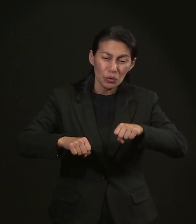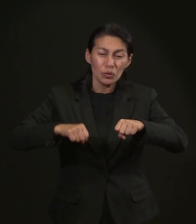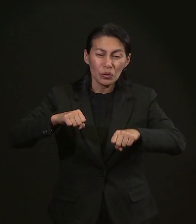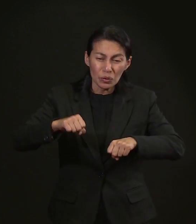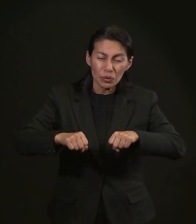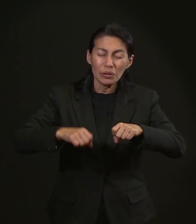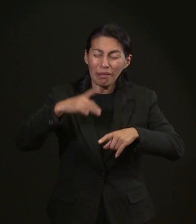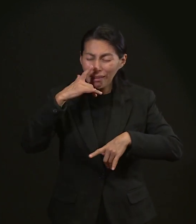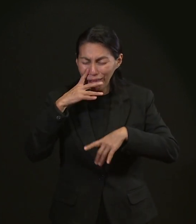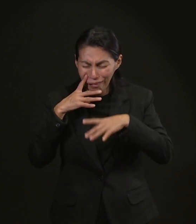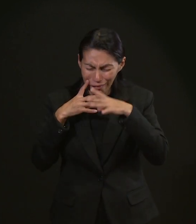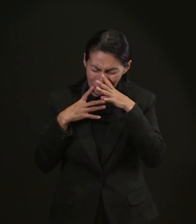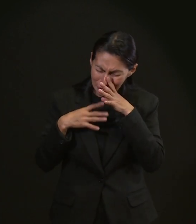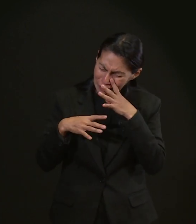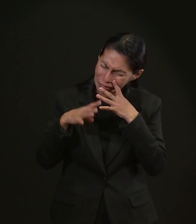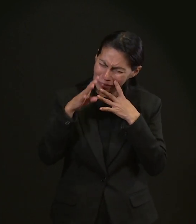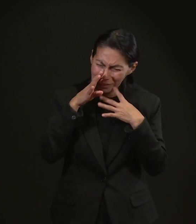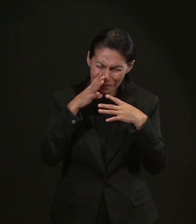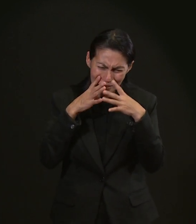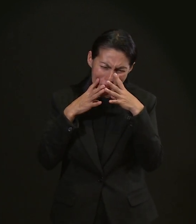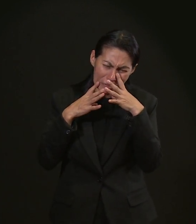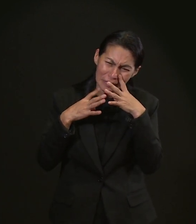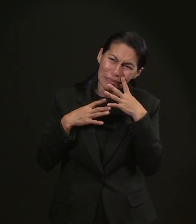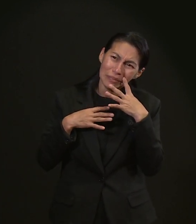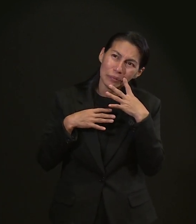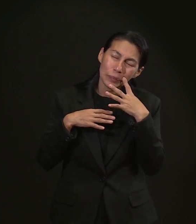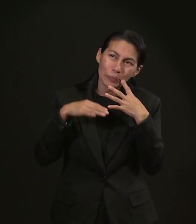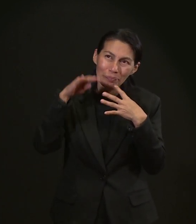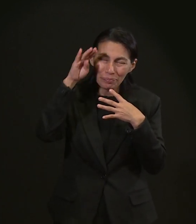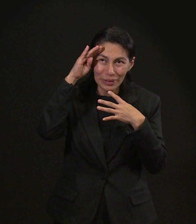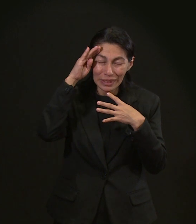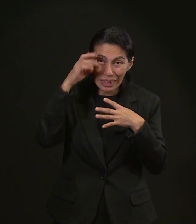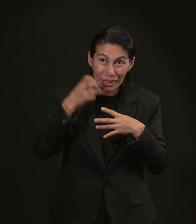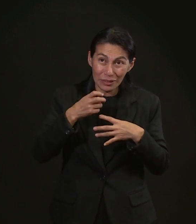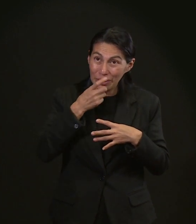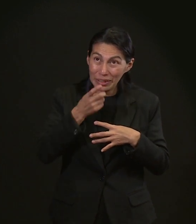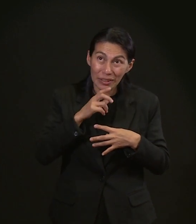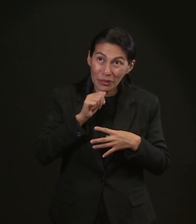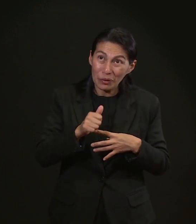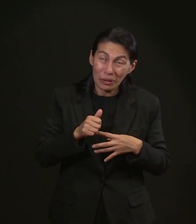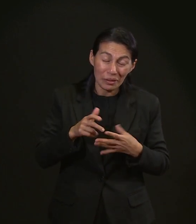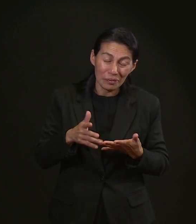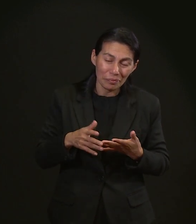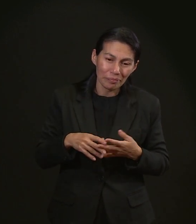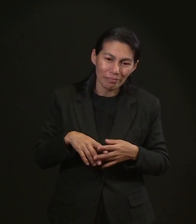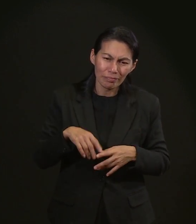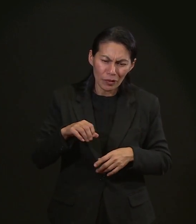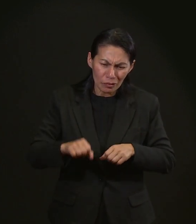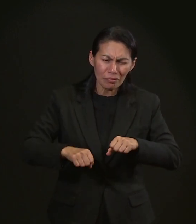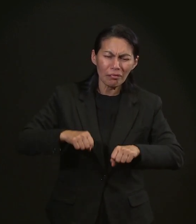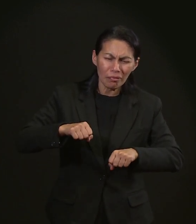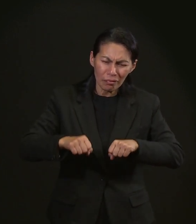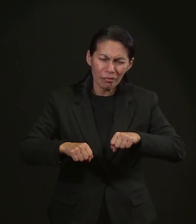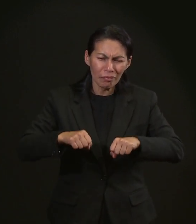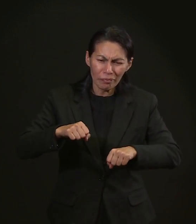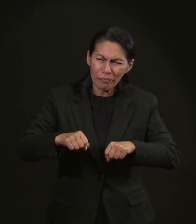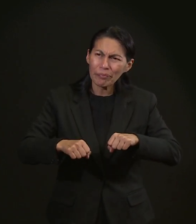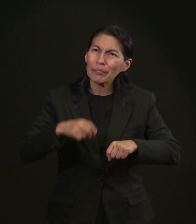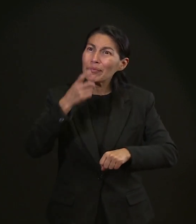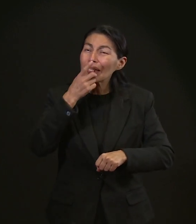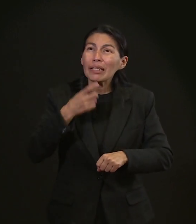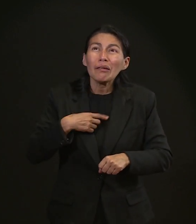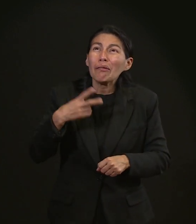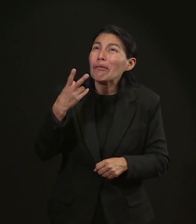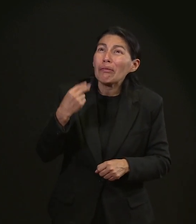yo venía llorando por el camino y yo no pensé que iba a contar esto pero me dijo que no